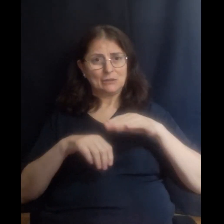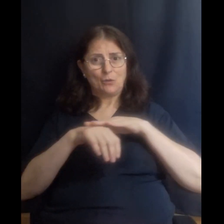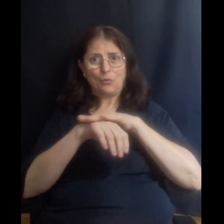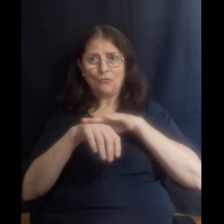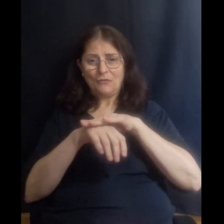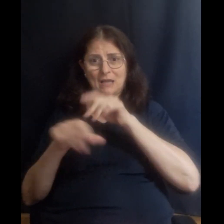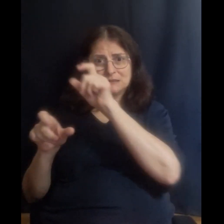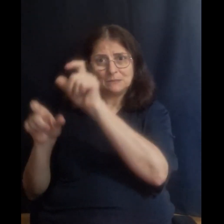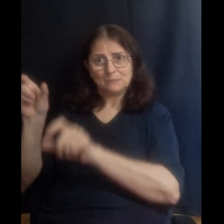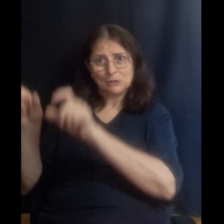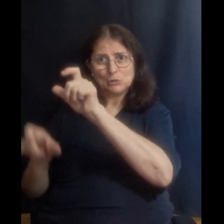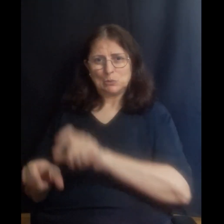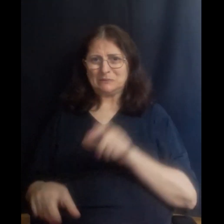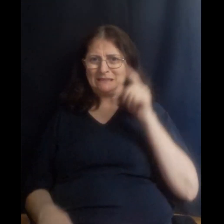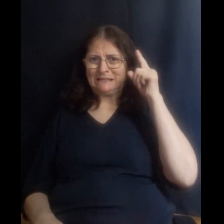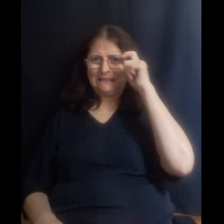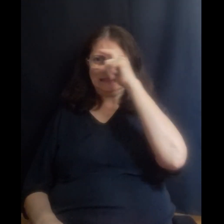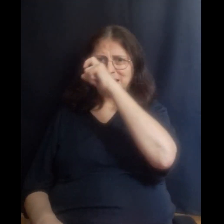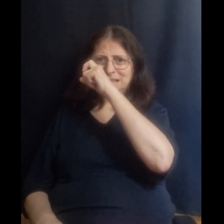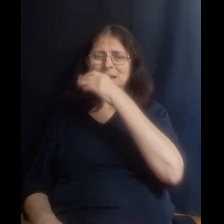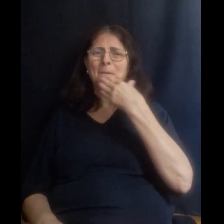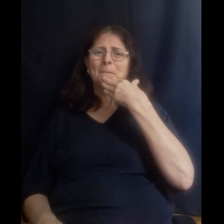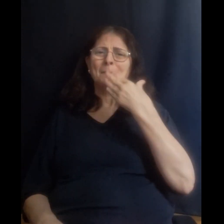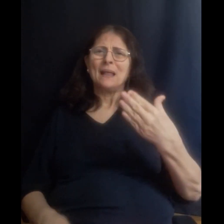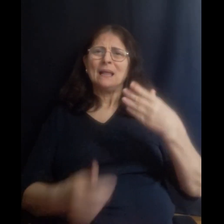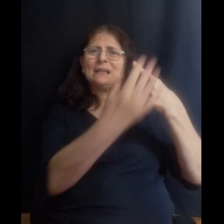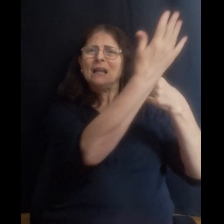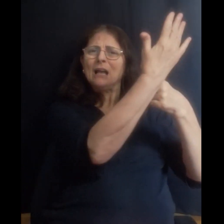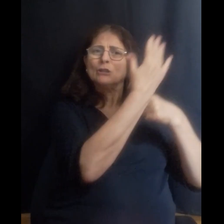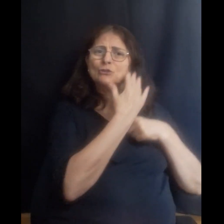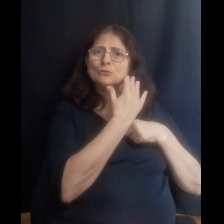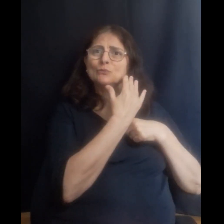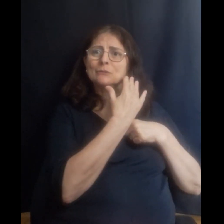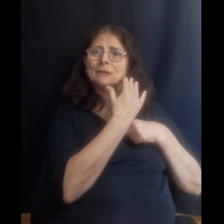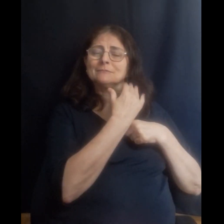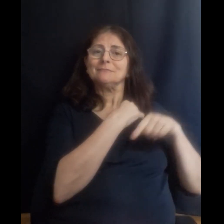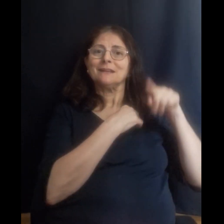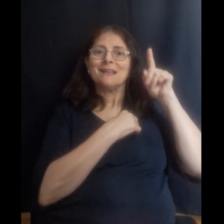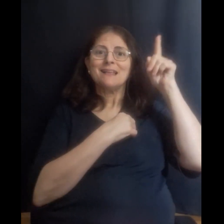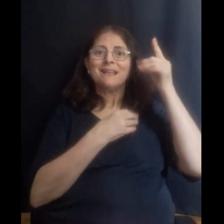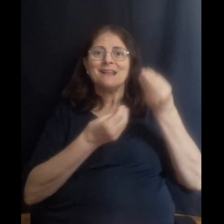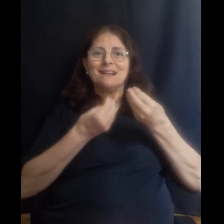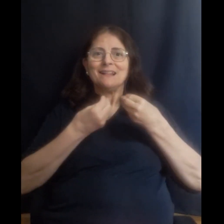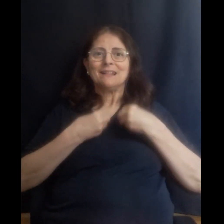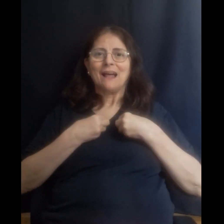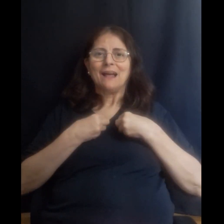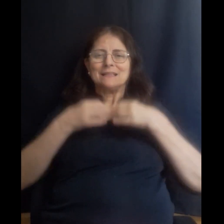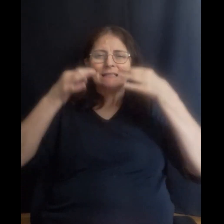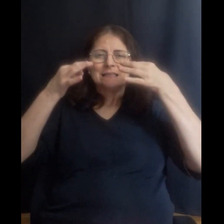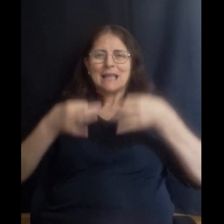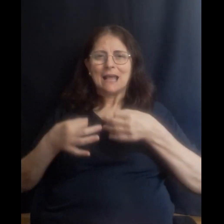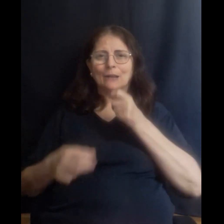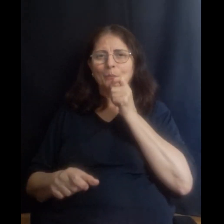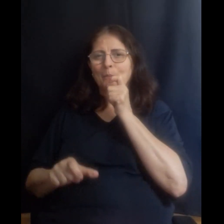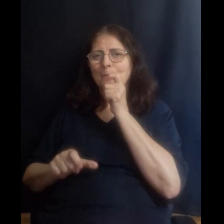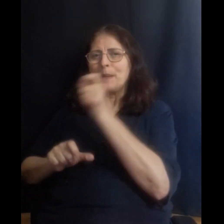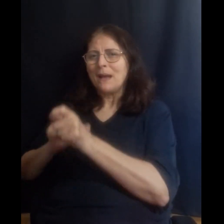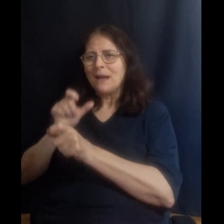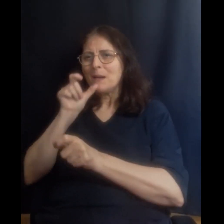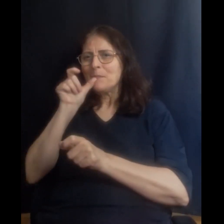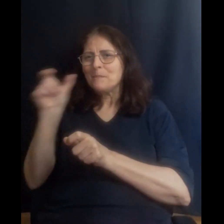ter uma conversa difícil com alguém, vamos pedir ajuda para ele e logo encontraremos as